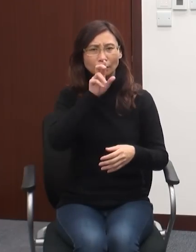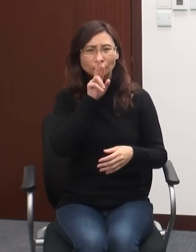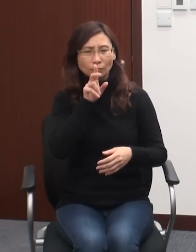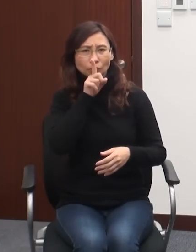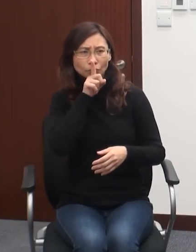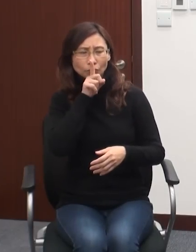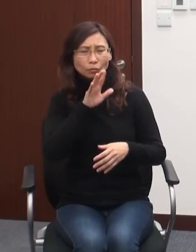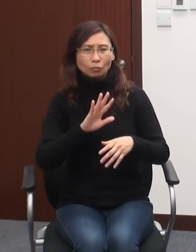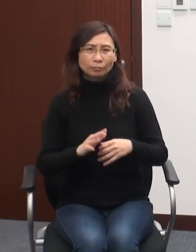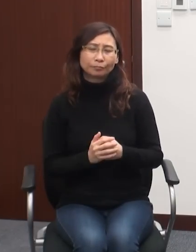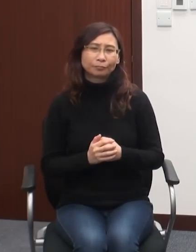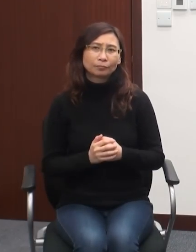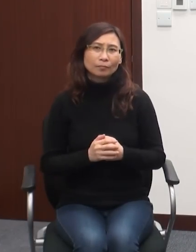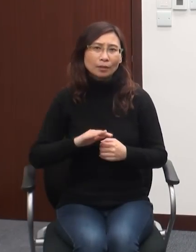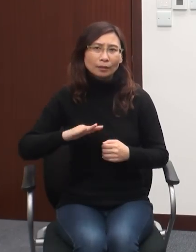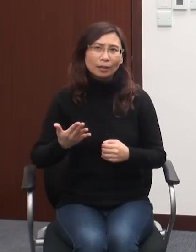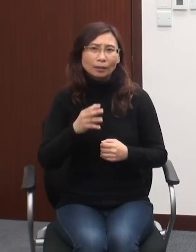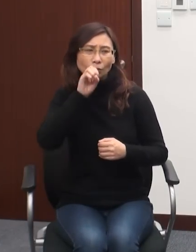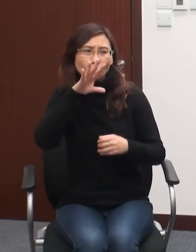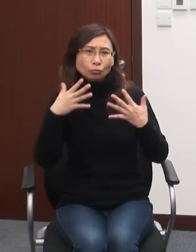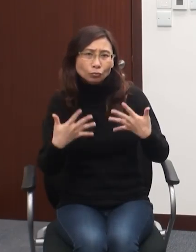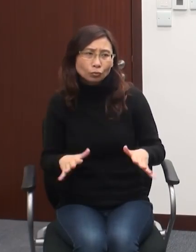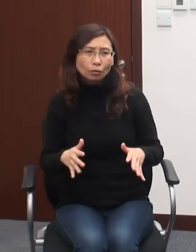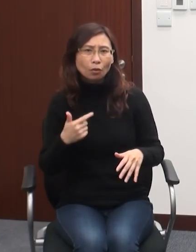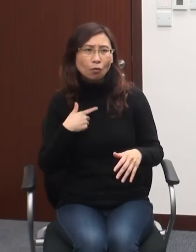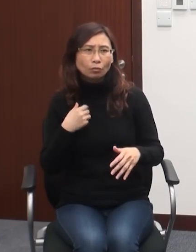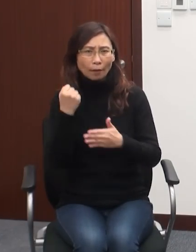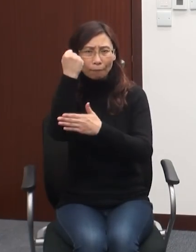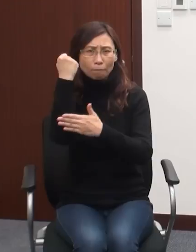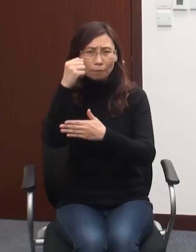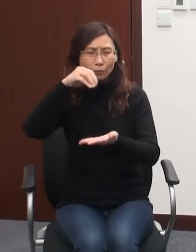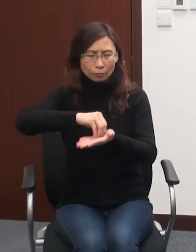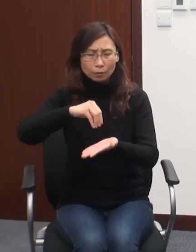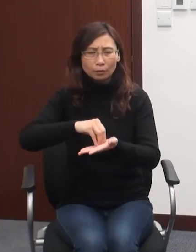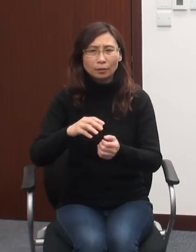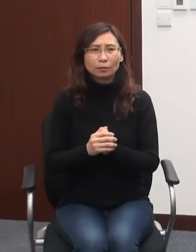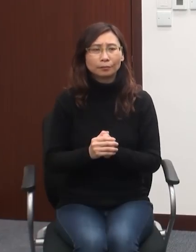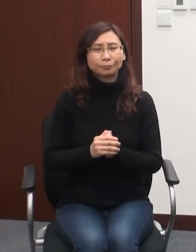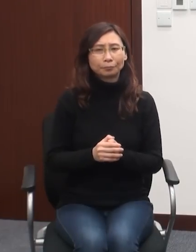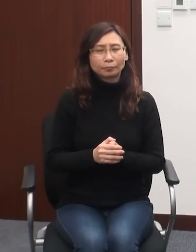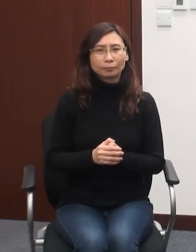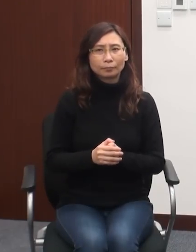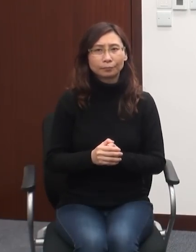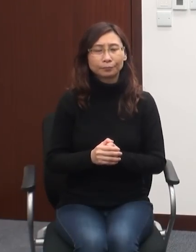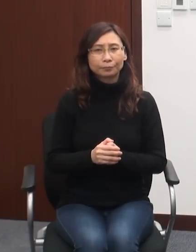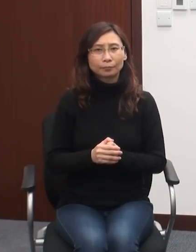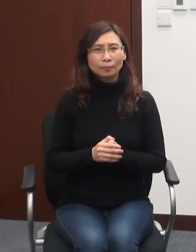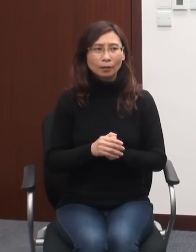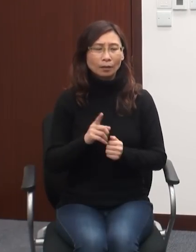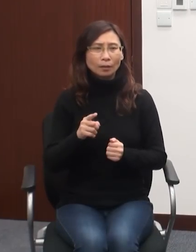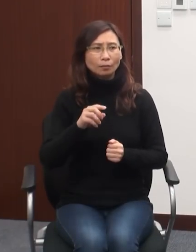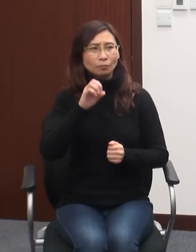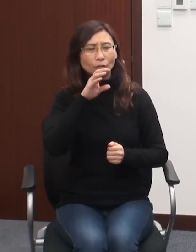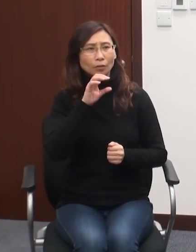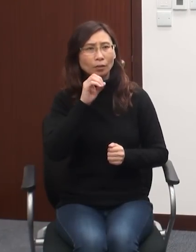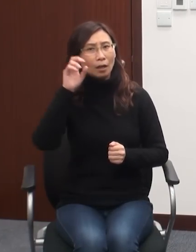間嘅？你一就冇提，你點去提咧？係咪？你提我梗係反對你啦，因為你成份嘢通過噶嘛，唔係。 你咪話你之後話